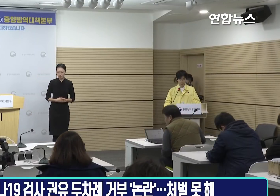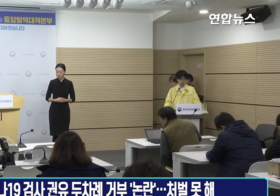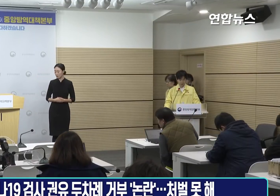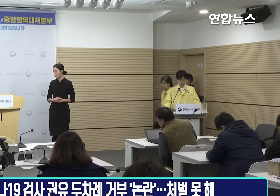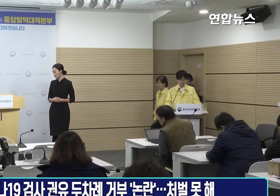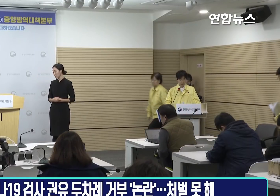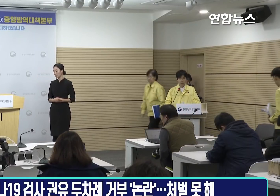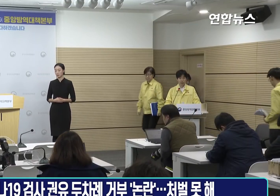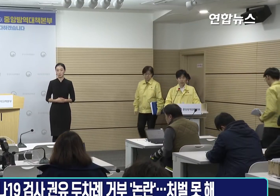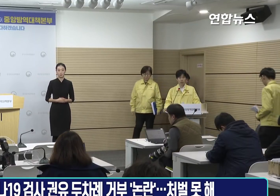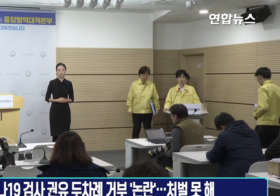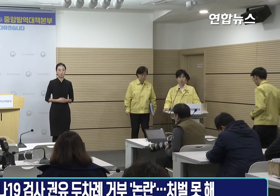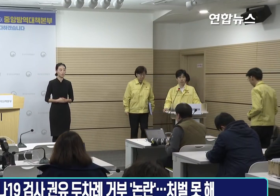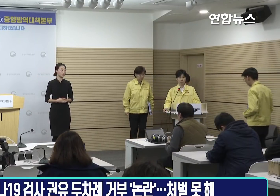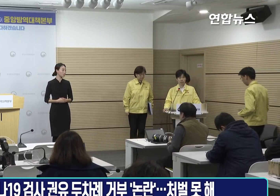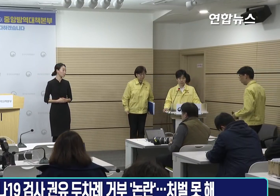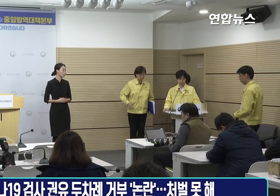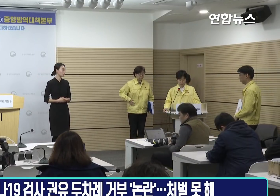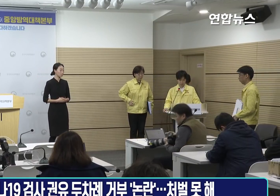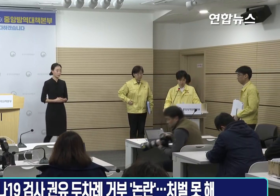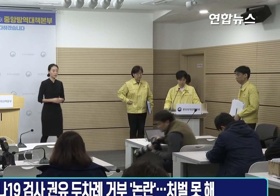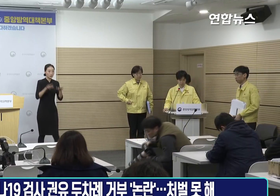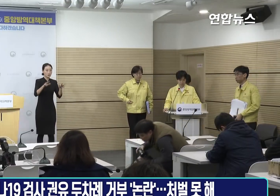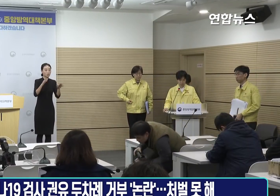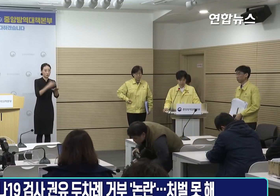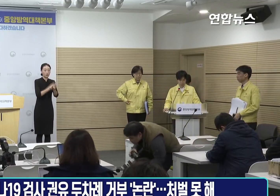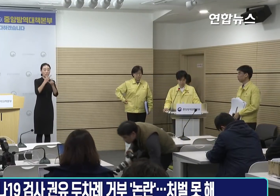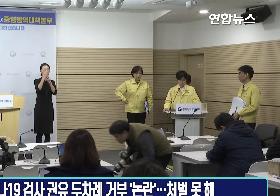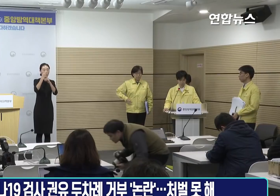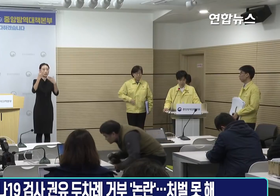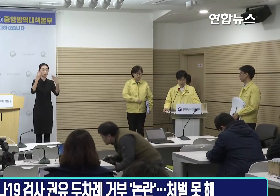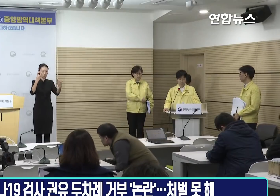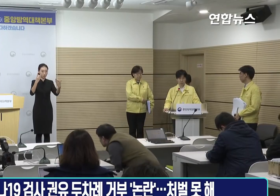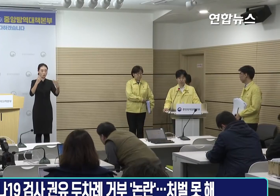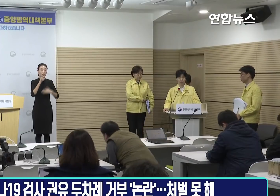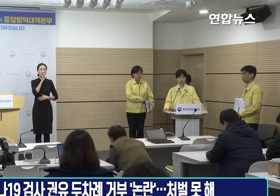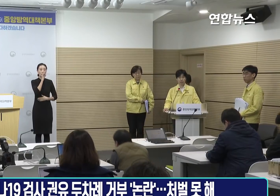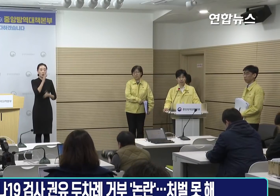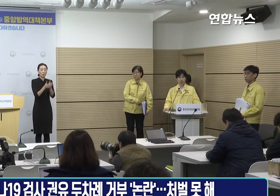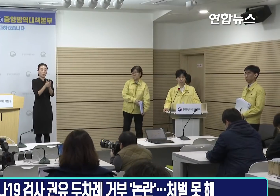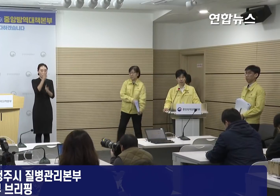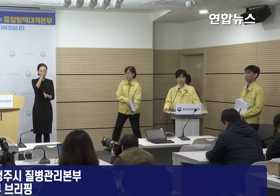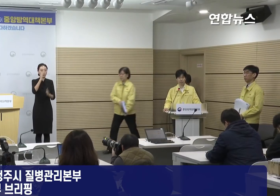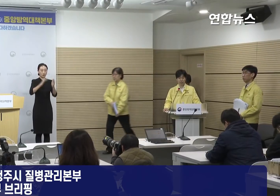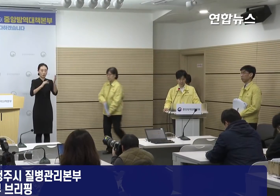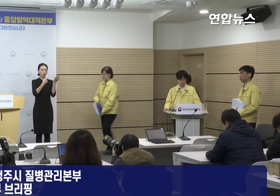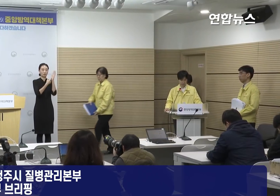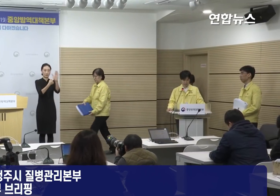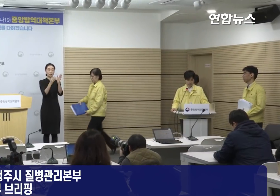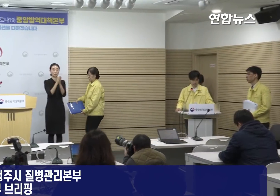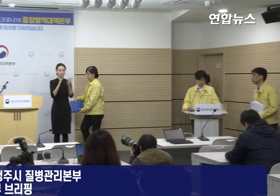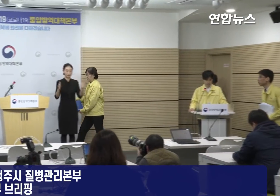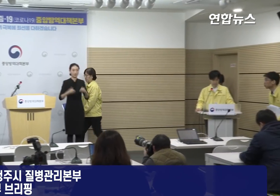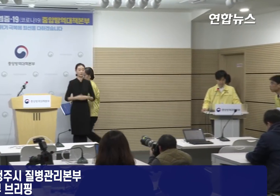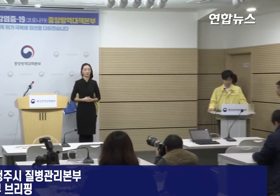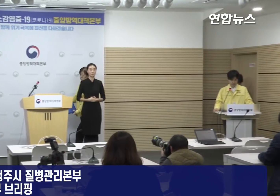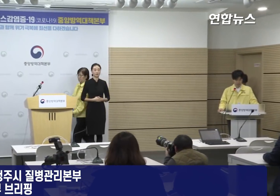음식이 부터 2월 19일 중앙역 제품 부 종 님 을 시작하도록 하겠습니다